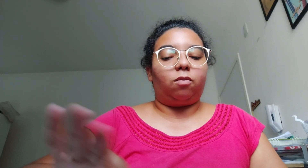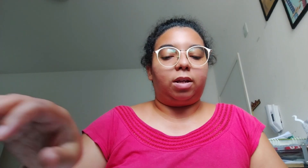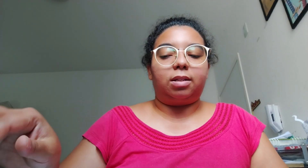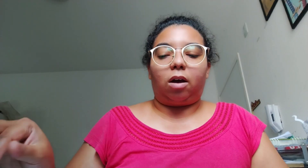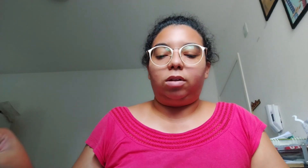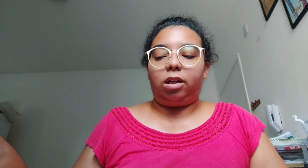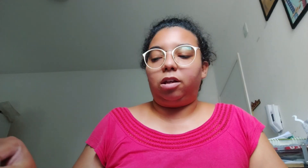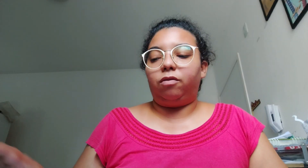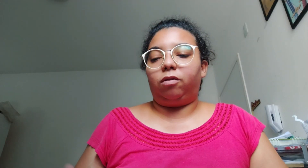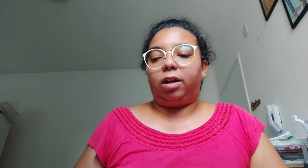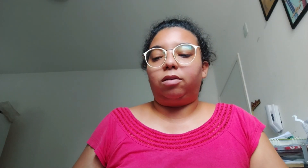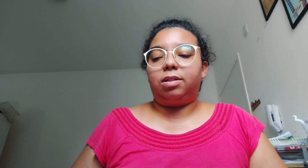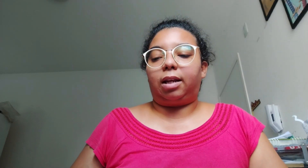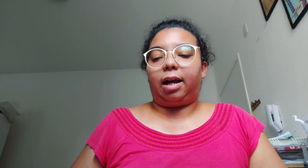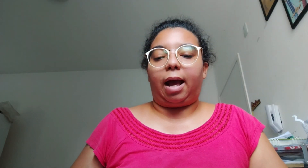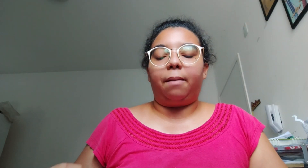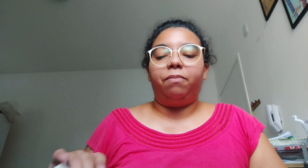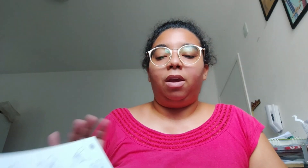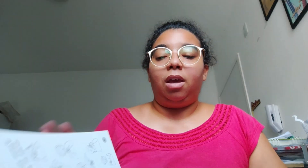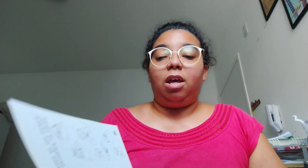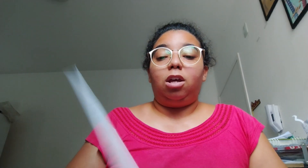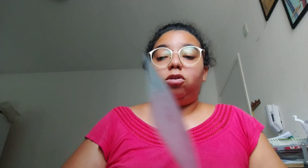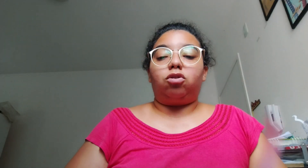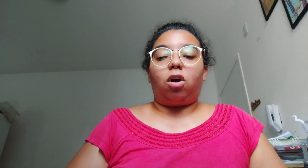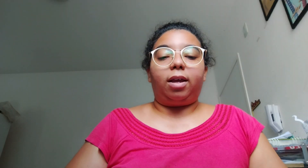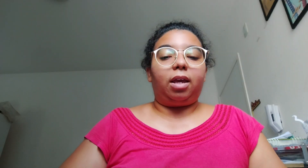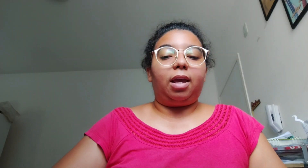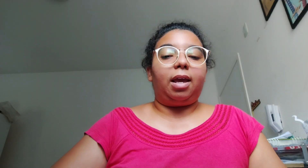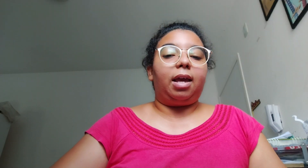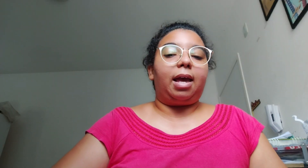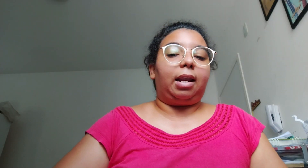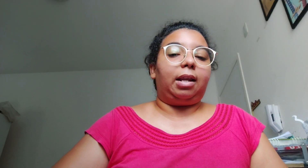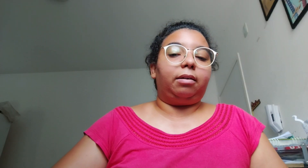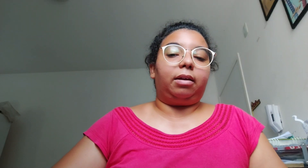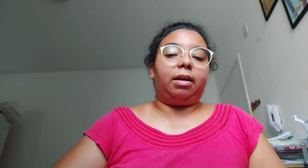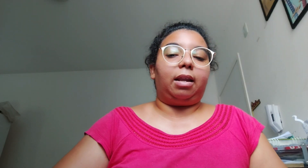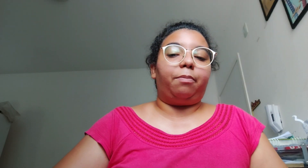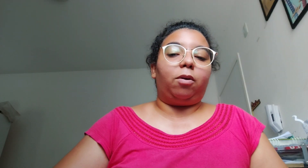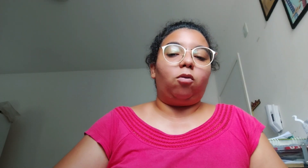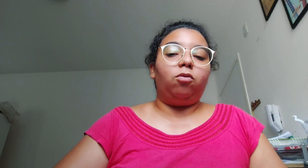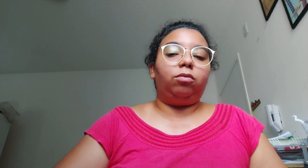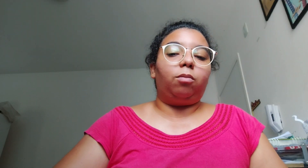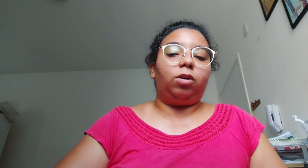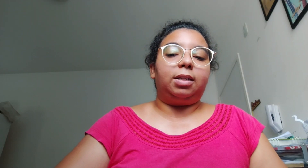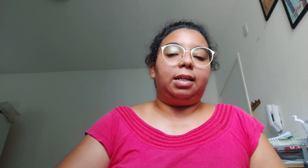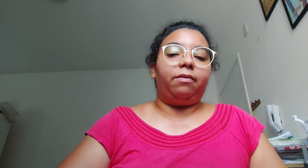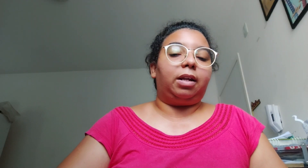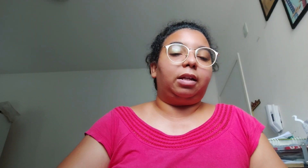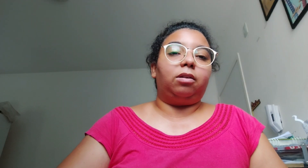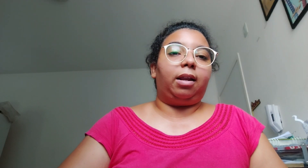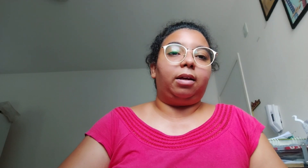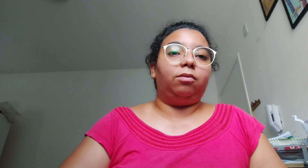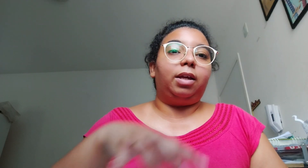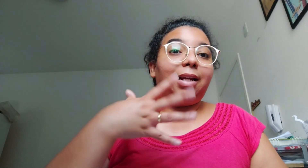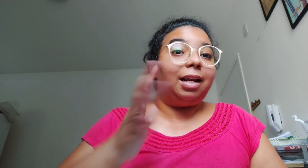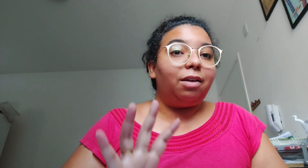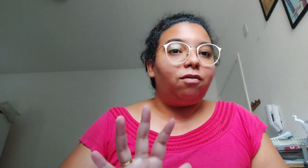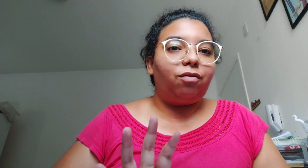riscar o livro, né, não estragar. Só que ela pegou muito amor nesse livro, ela não queria nem devolver o livro